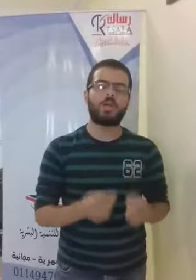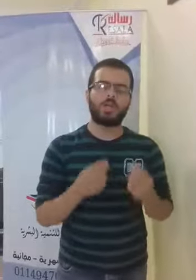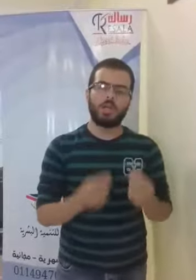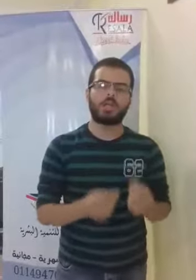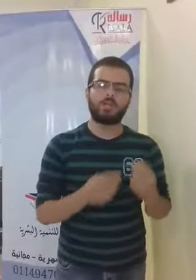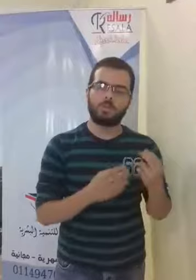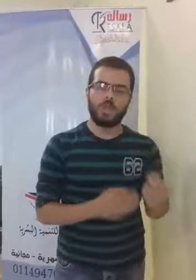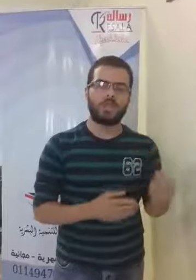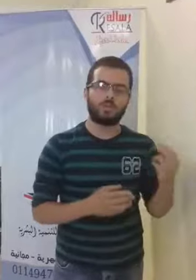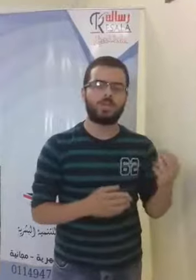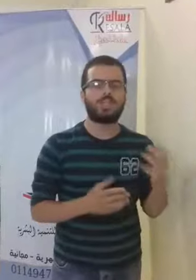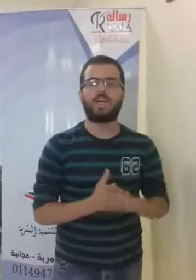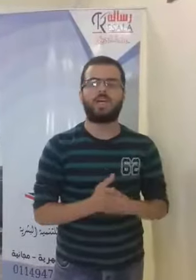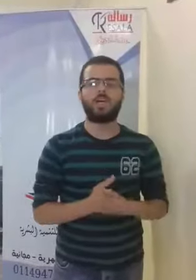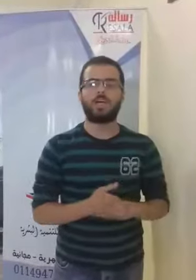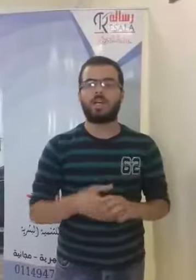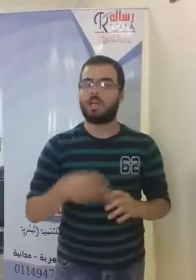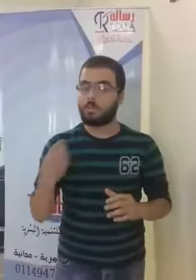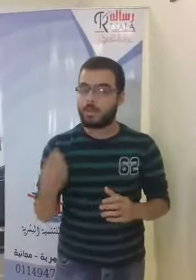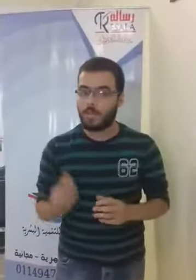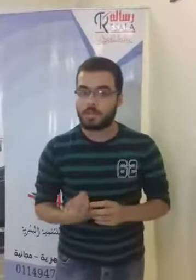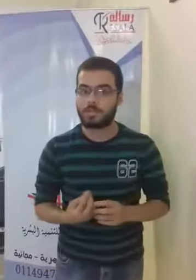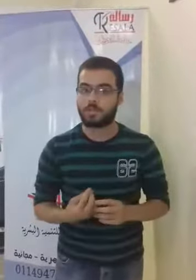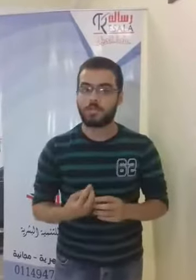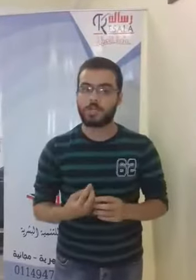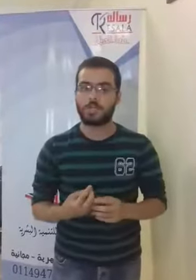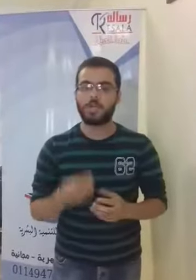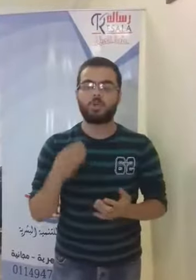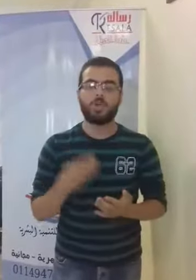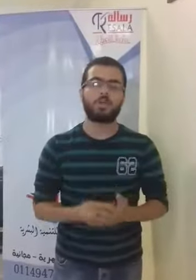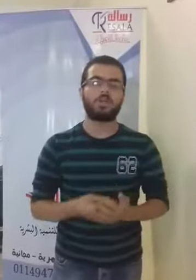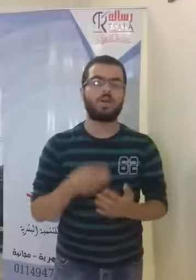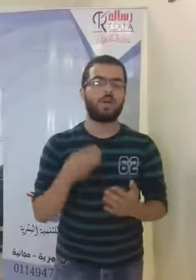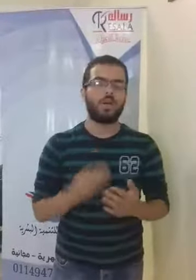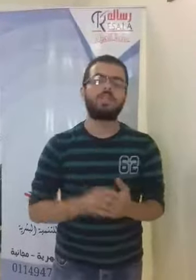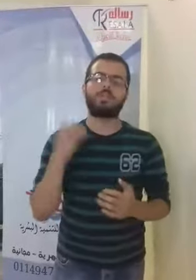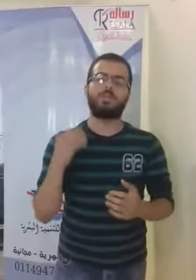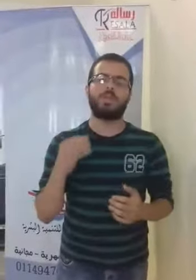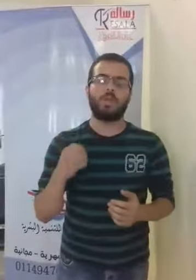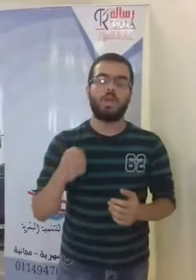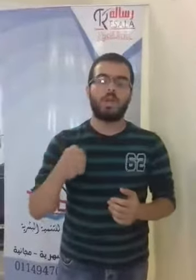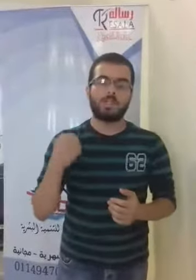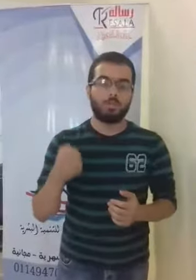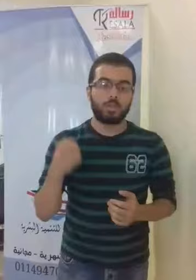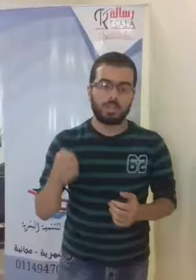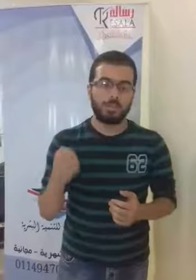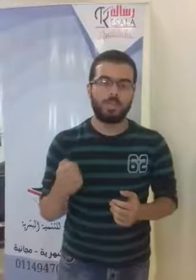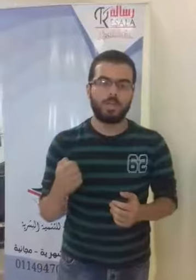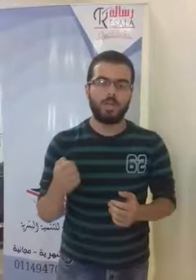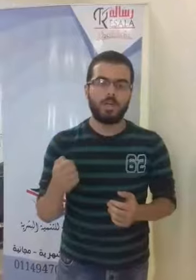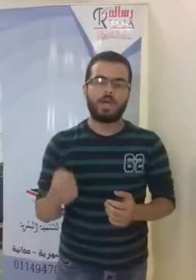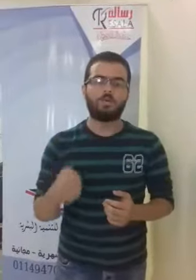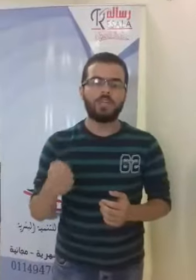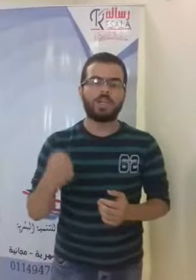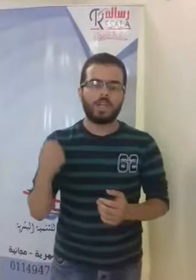الله سبحانه وتعالى. اتكلمنا امبارح عن الاستغفار، والنهارده التسبيح. الزموا التسبيح، هيفيدك جدا